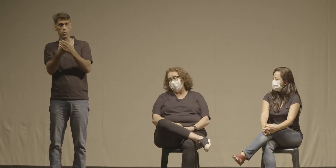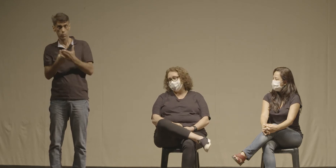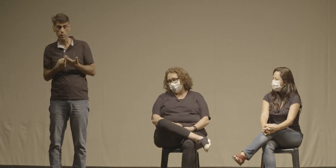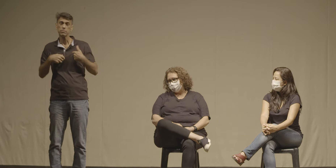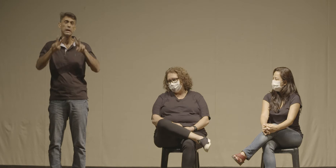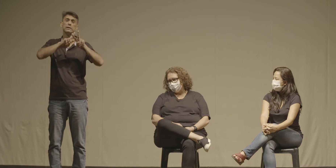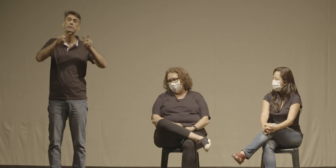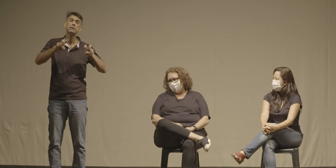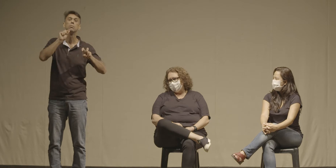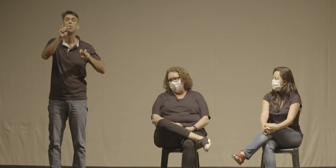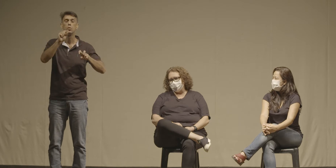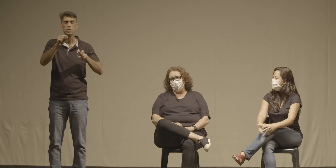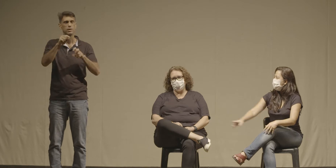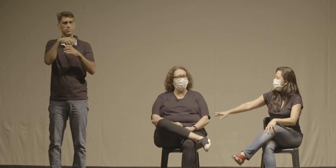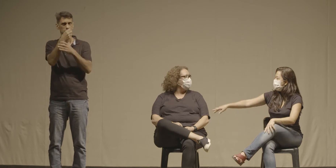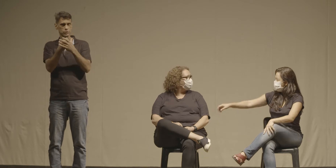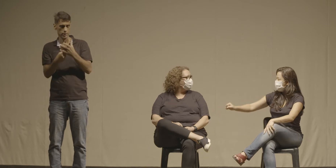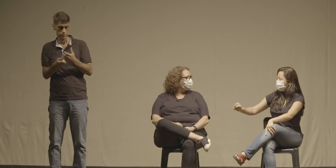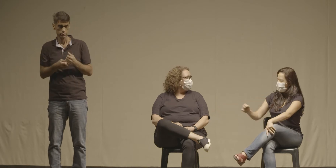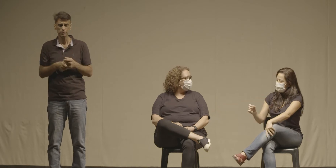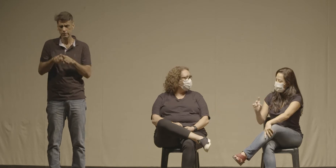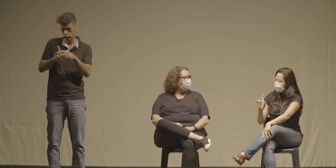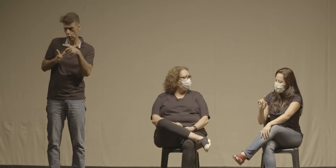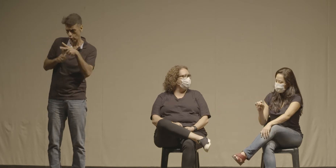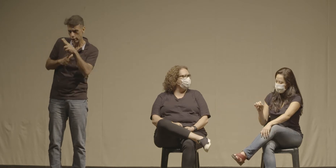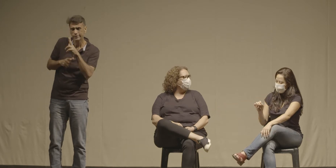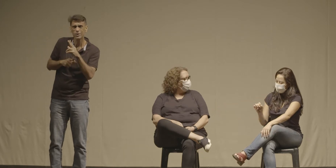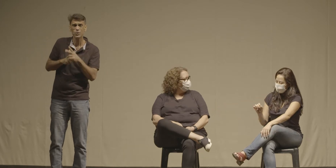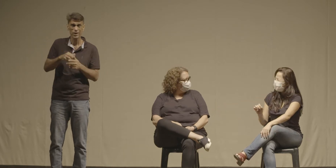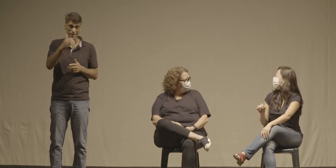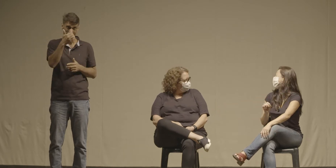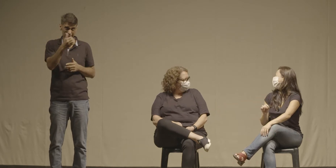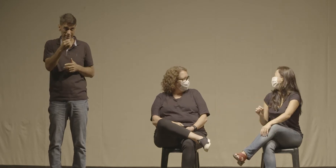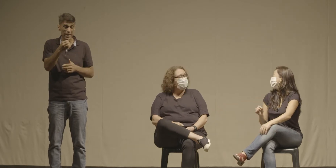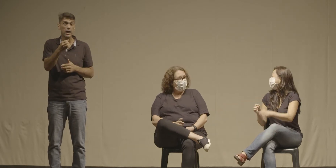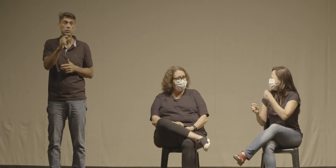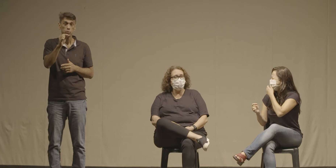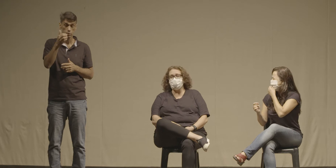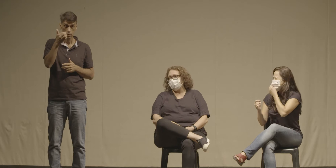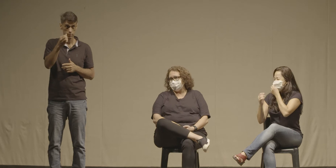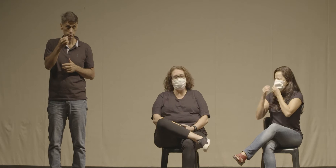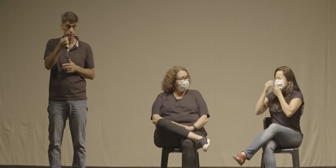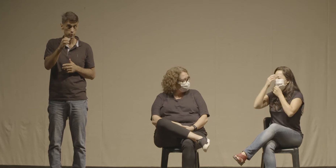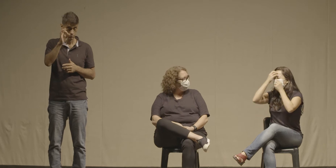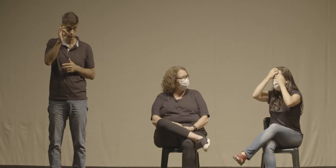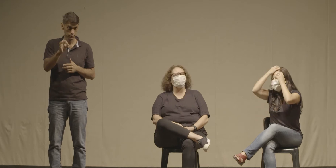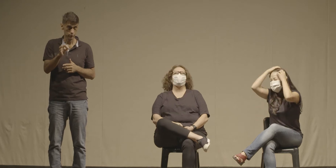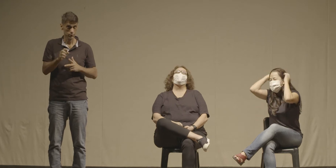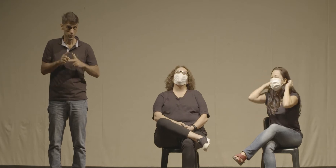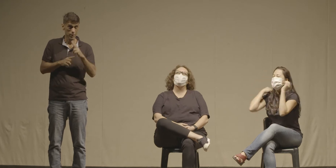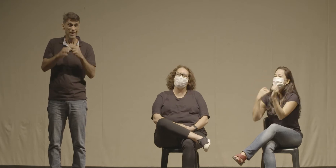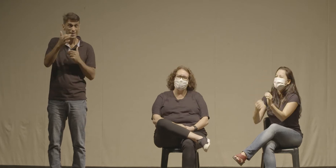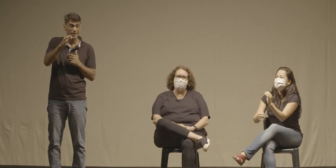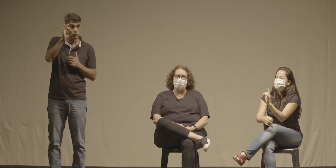sobre basquete. Então, não, assim... deixa eu te cortar, porque 10%... Deixa eu te cortar, já cortou. Já